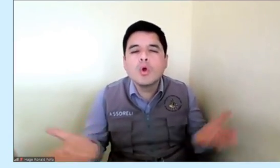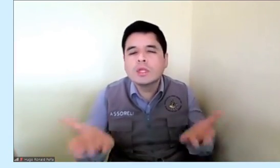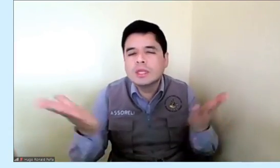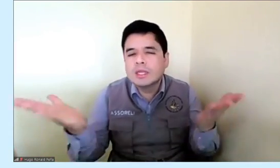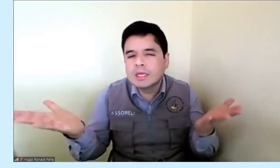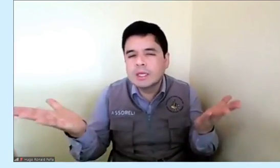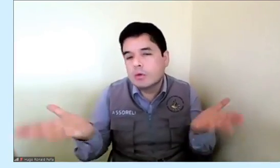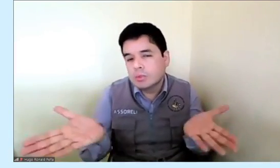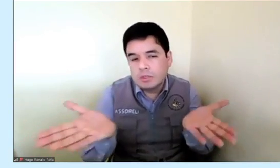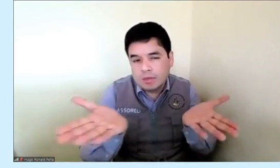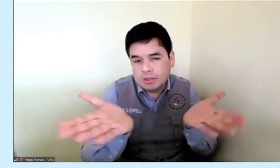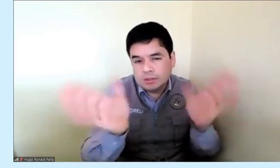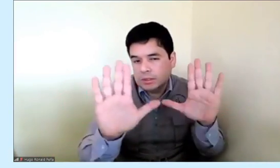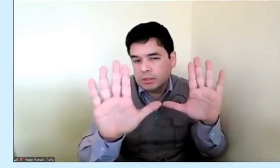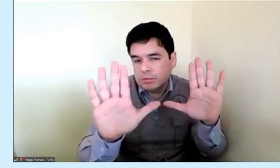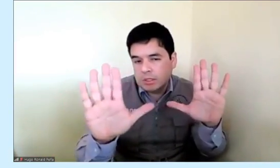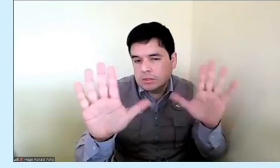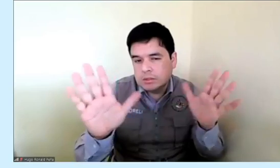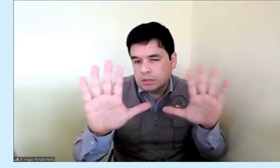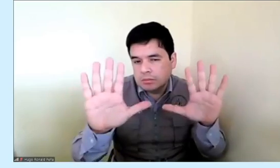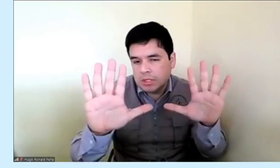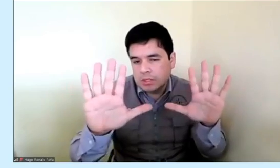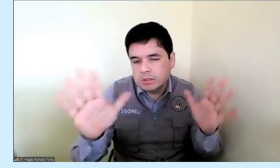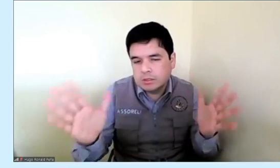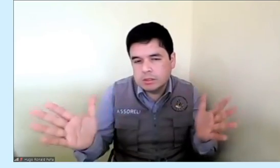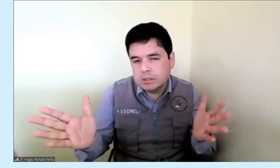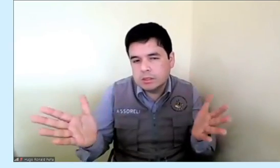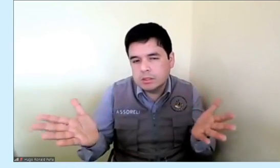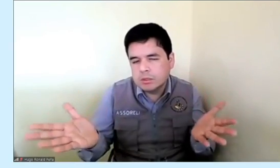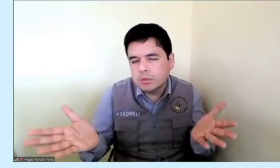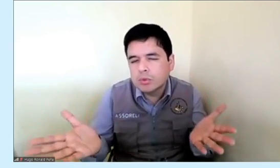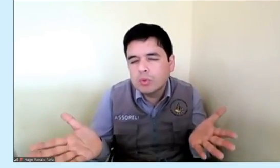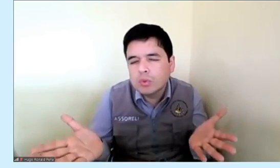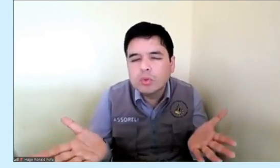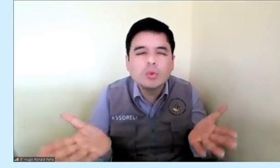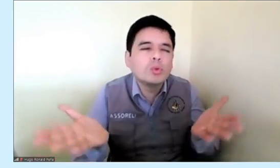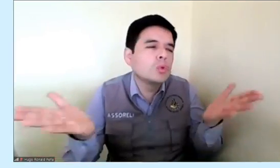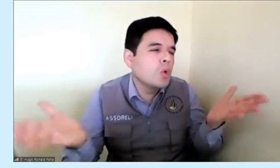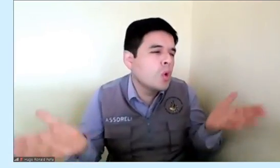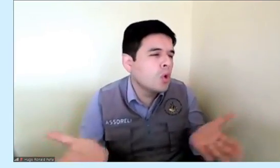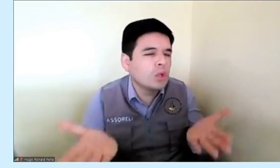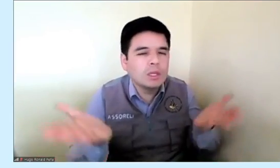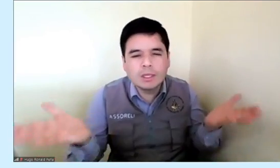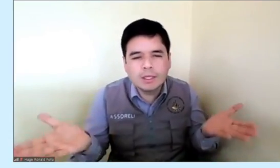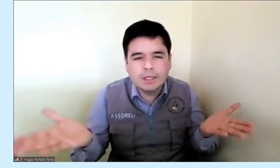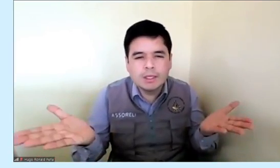hacia arriba, ambas manos. Y un movimiento circular.